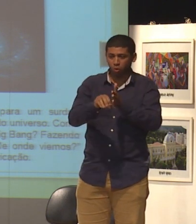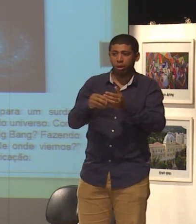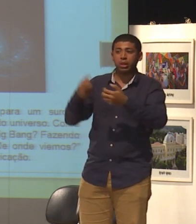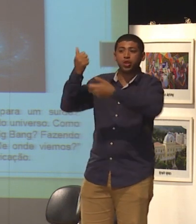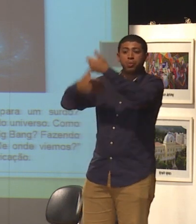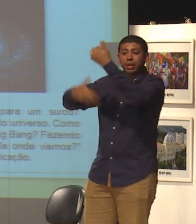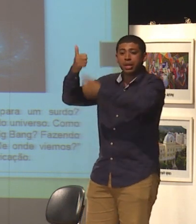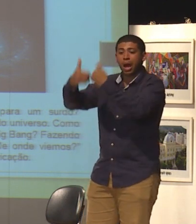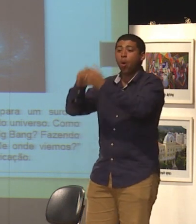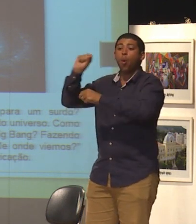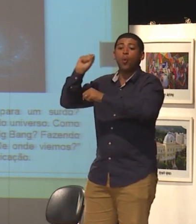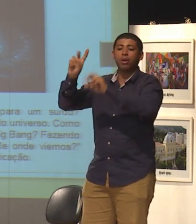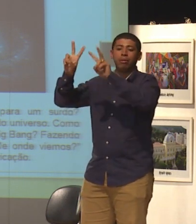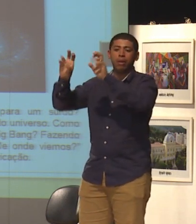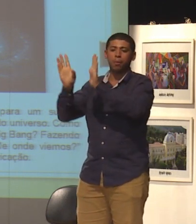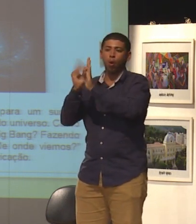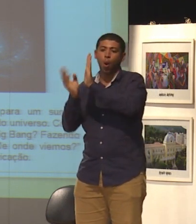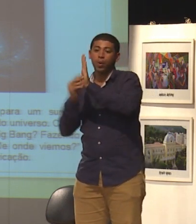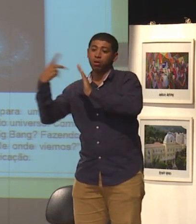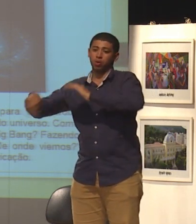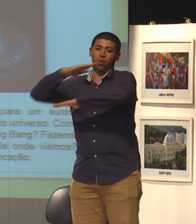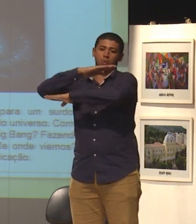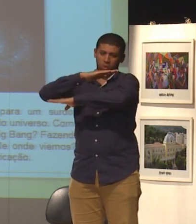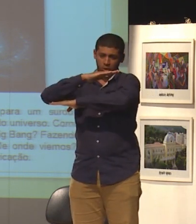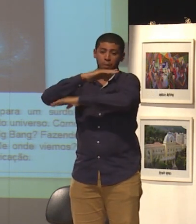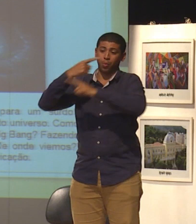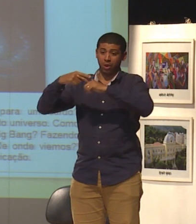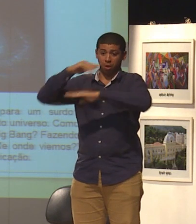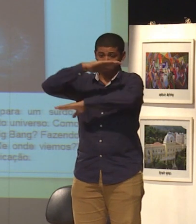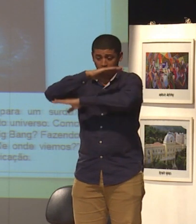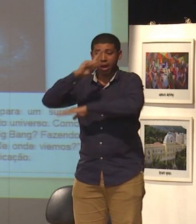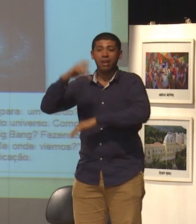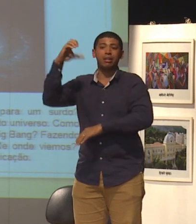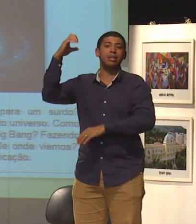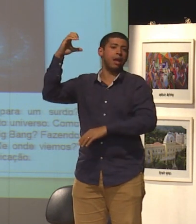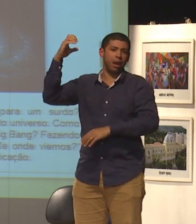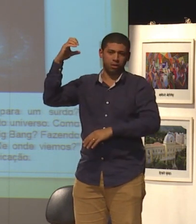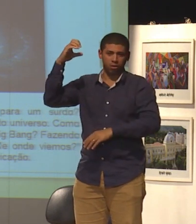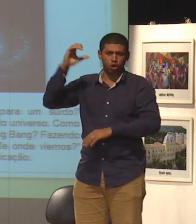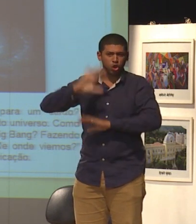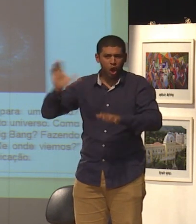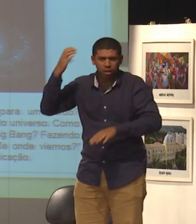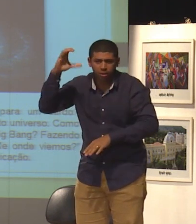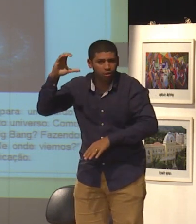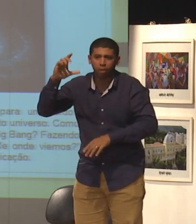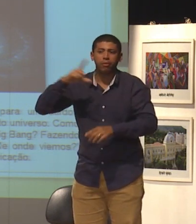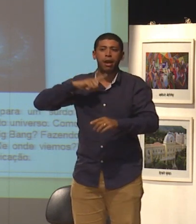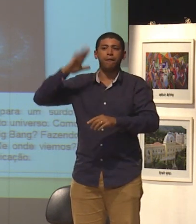educador, né, ele explica, né, questões como, lá no Museu do Amanhã, ele trabalha questões relacionadas à ciência,